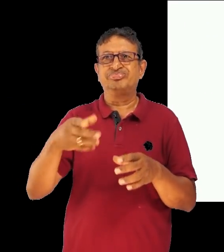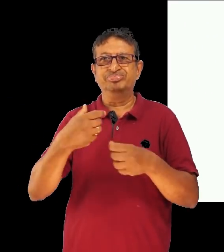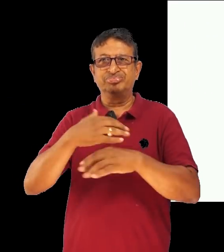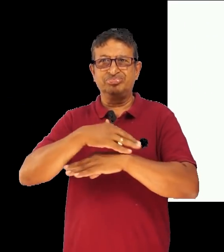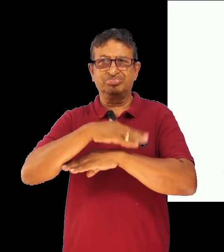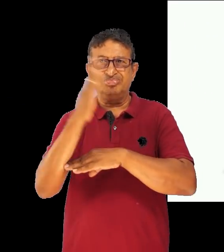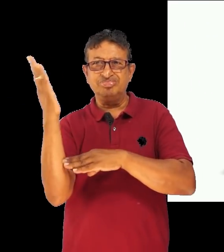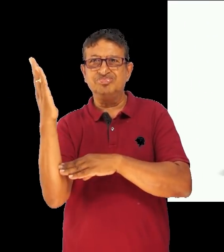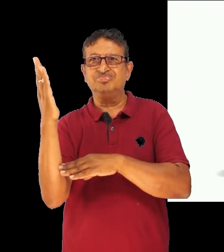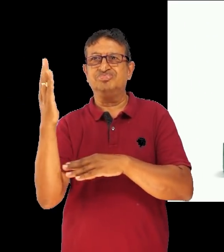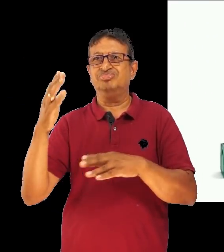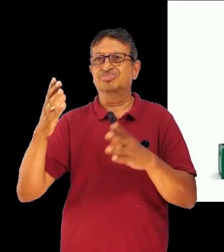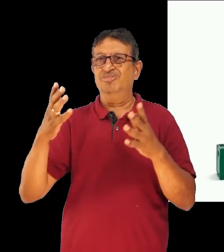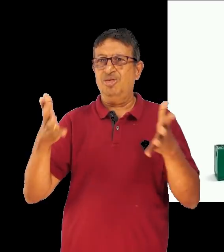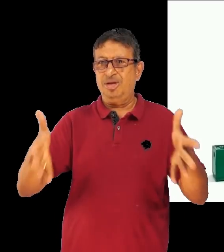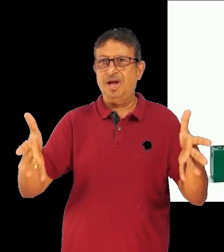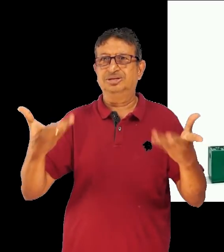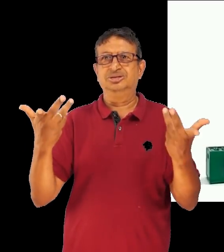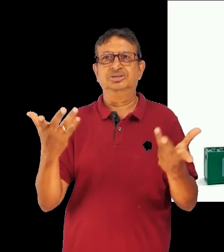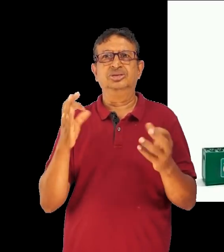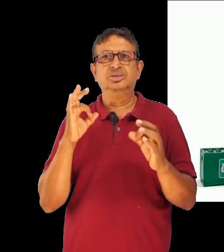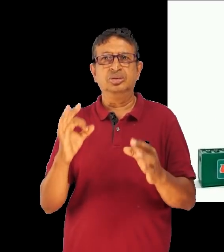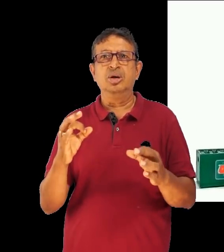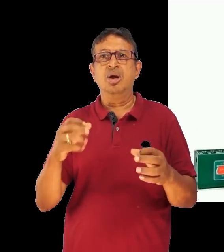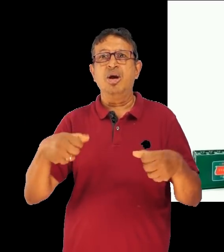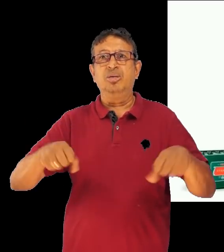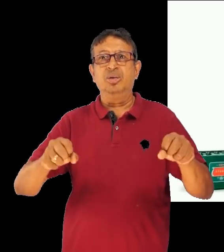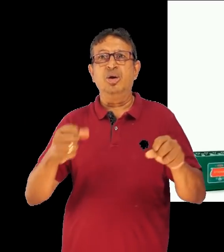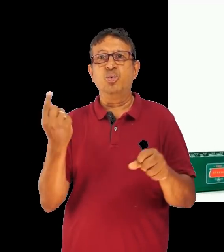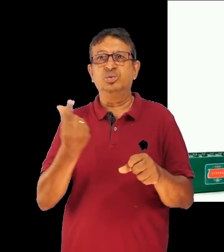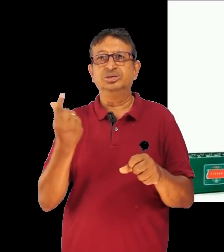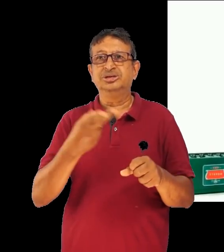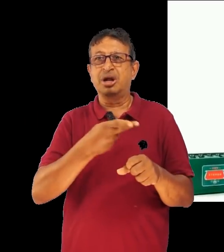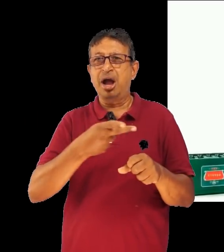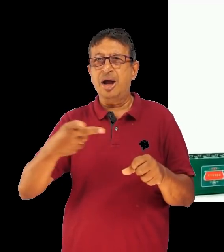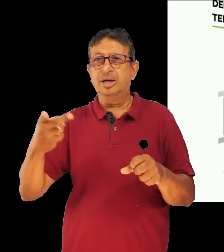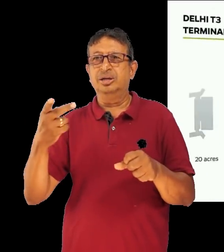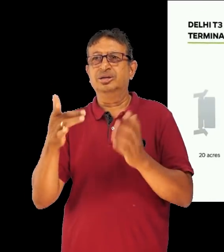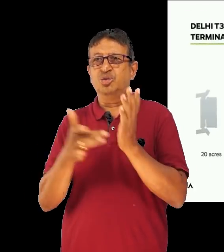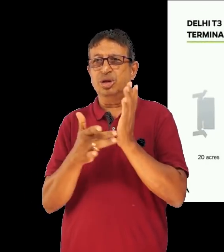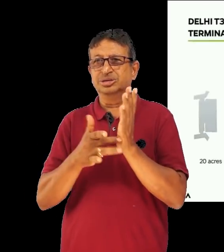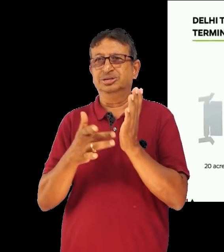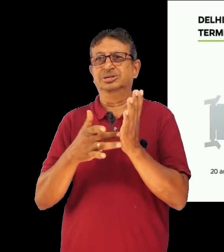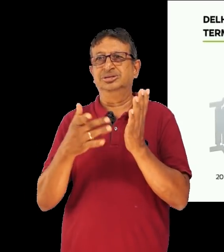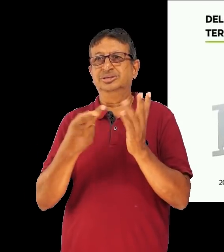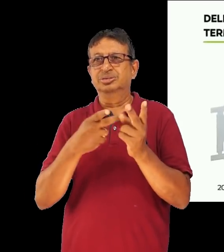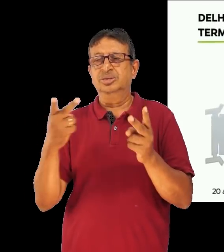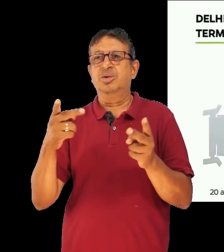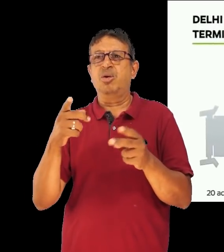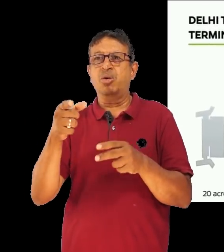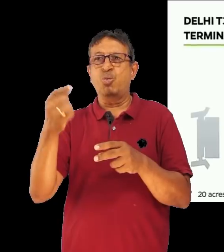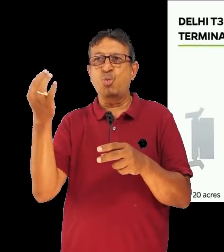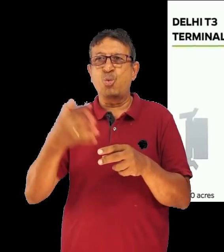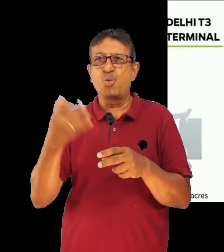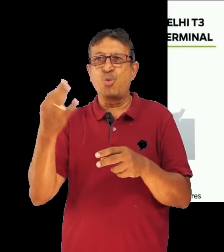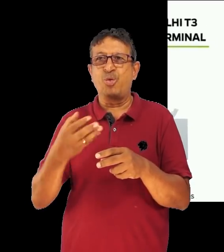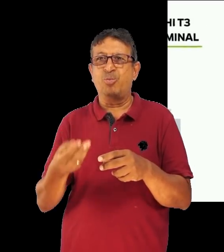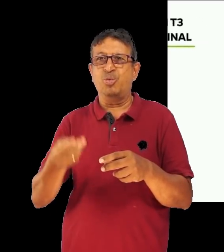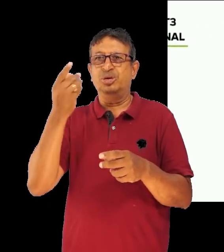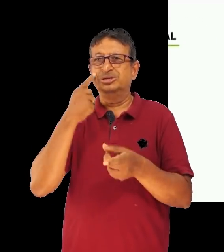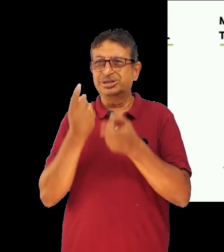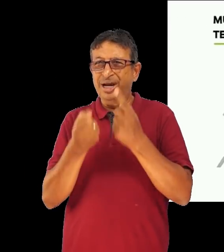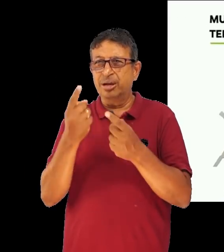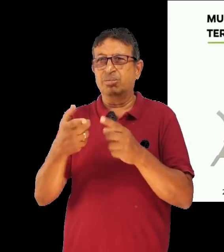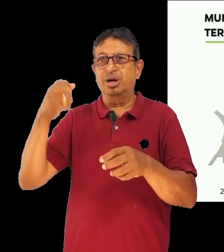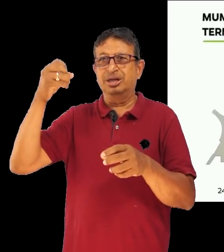भीतर। अब ये जो ओला की मैसिव मेगा फैक्ट्री है तो इसका साइज आप इस दिल्ली, मुंबई और बेंगलोर के टर्मिनल से कंपेयर कर सकते हो। ये काफी